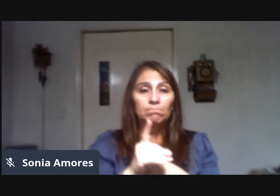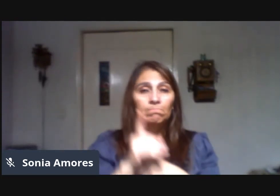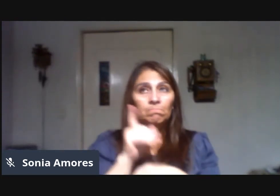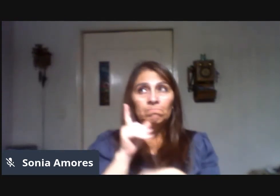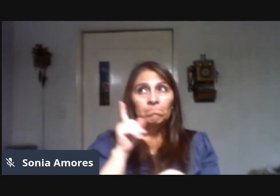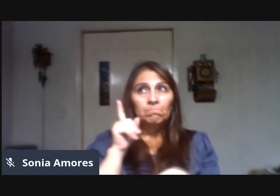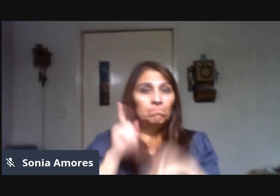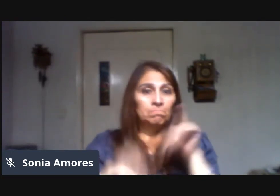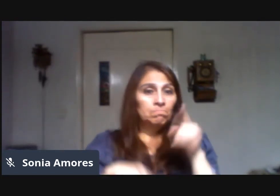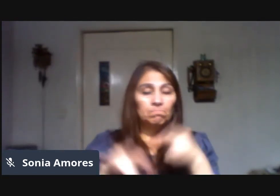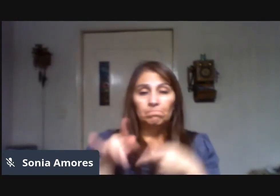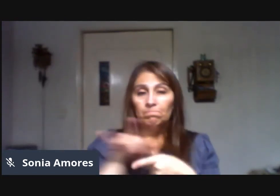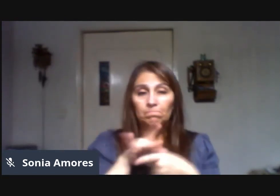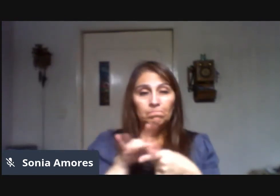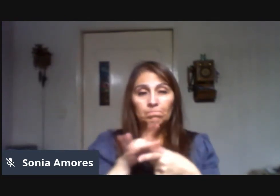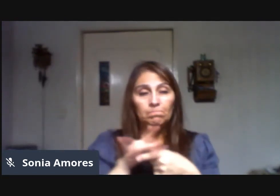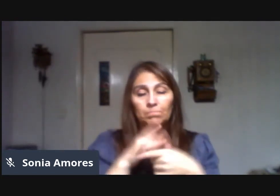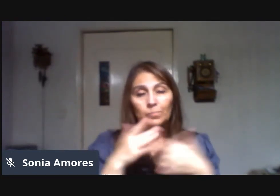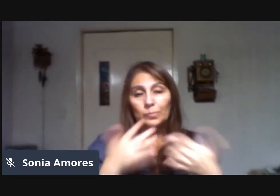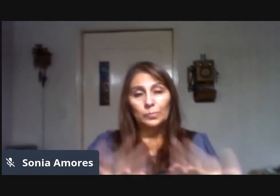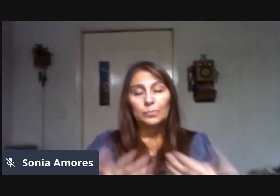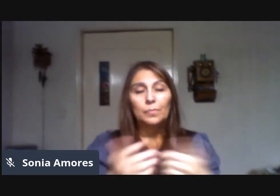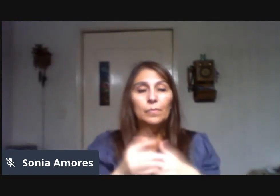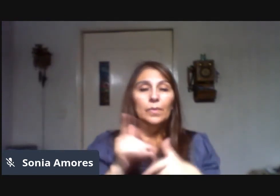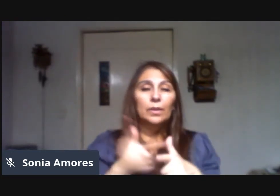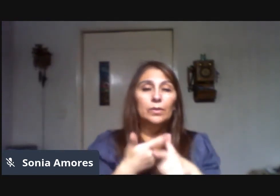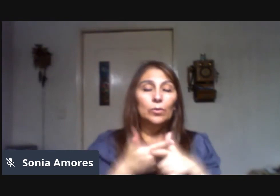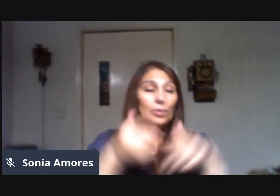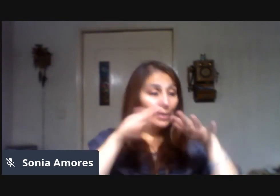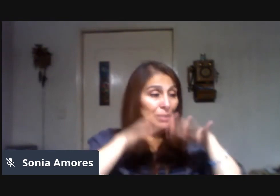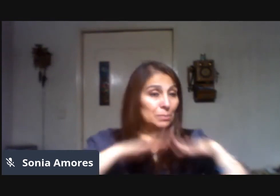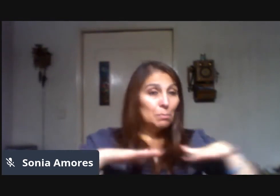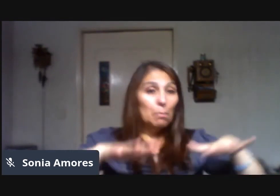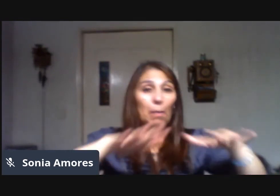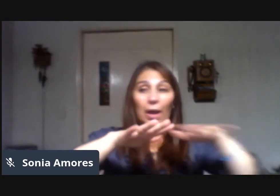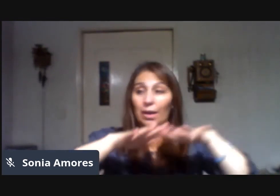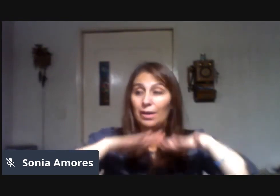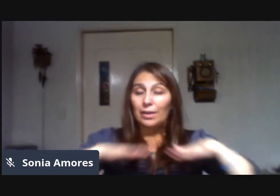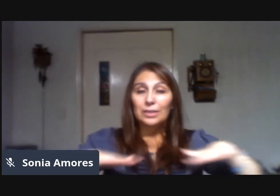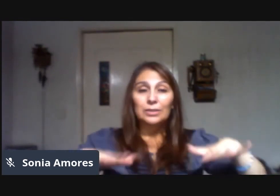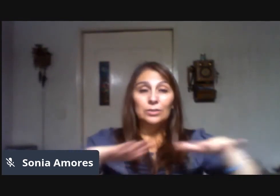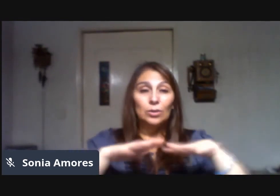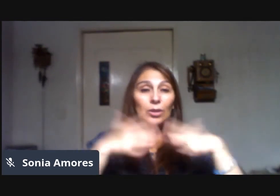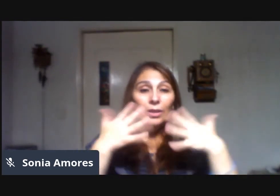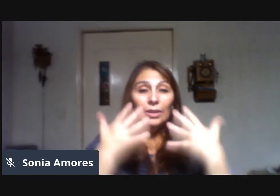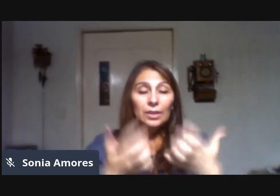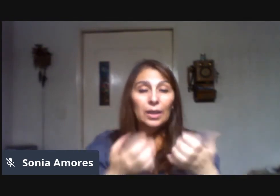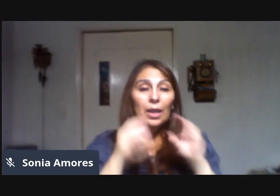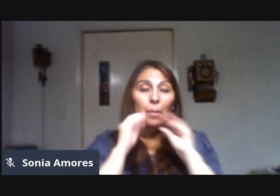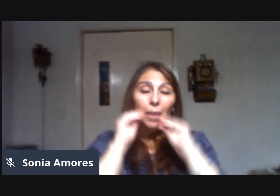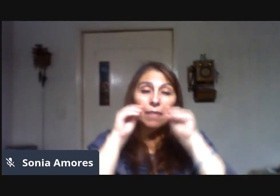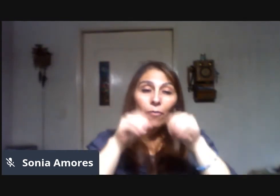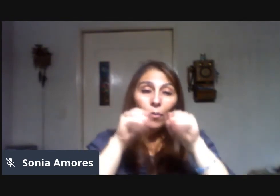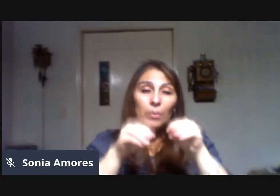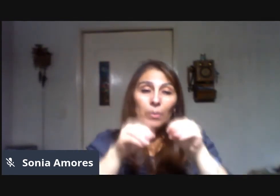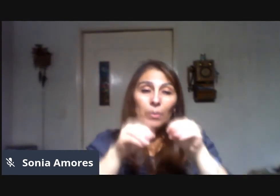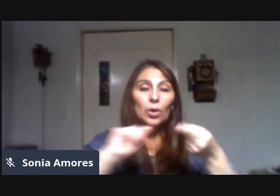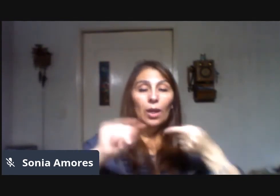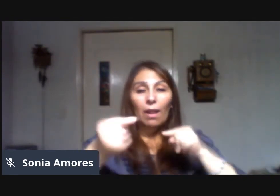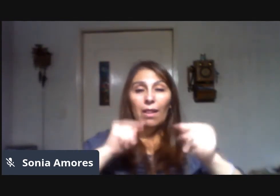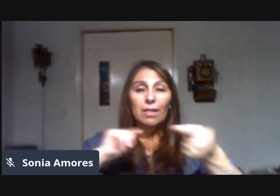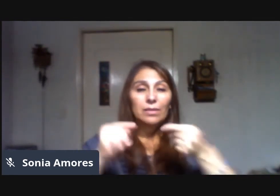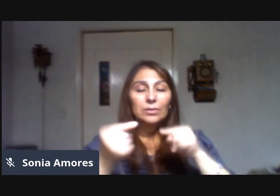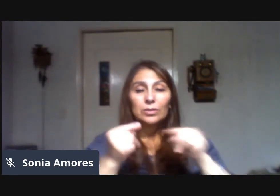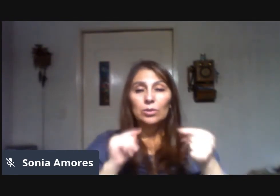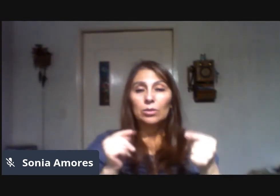Entonces, el carácter del espacio que pretende ser de formación y discusión